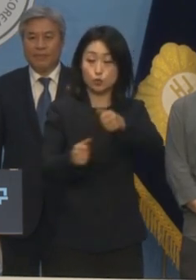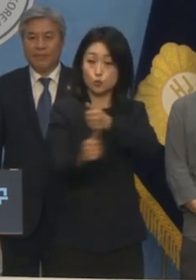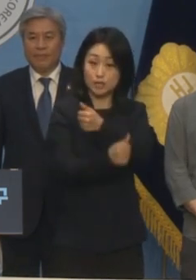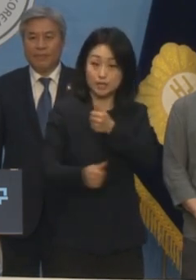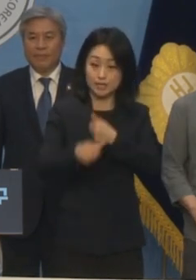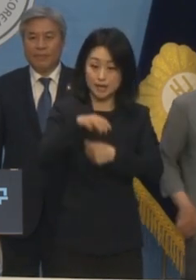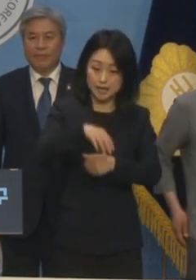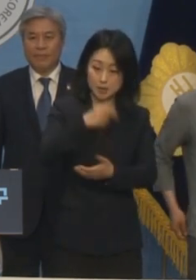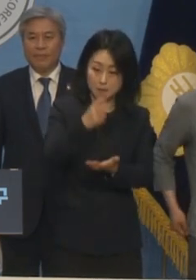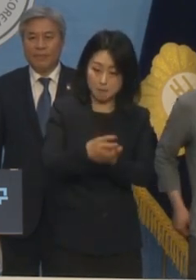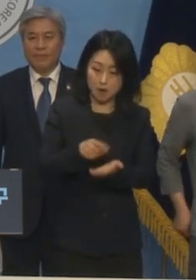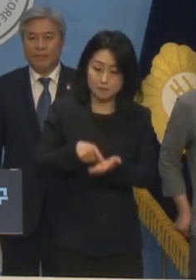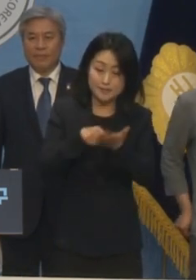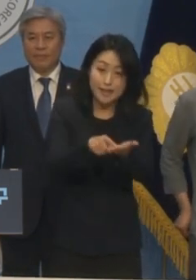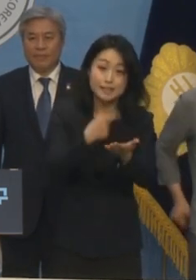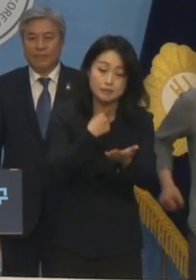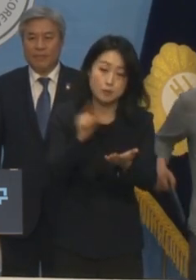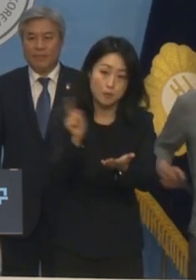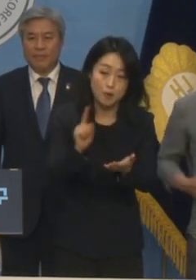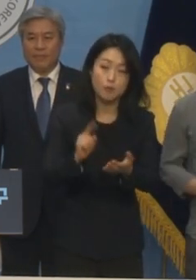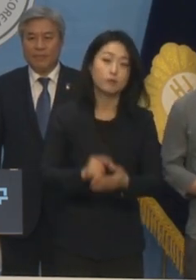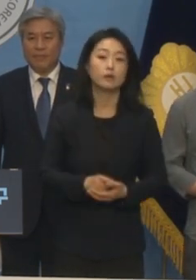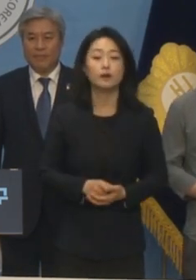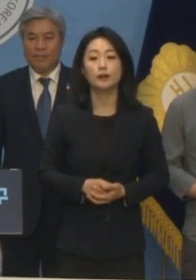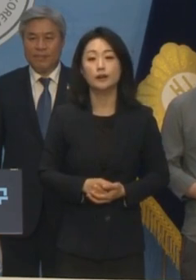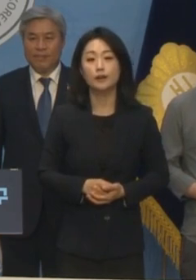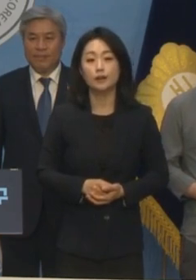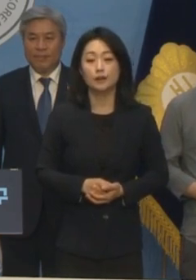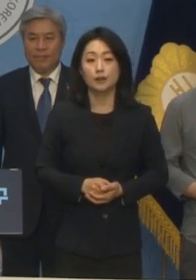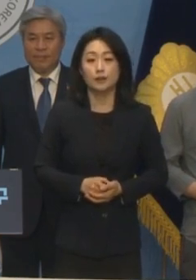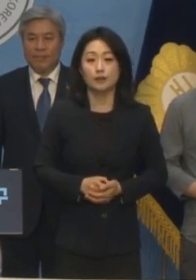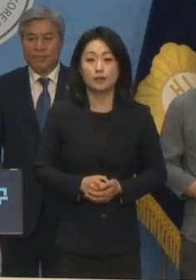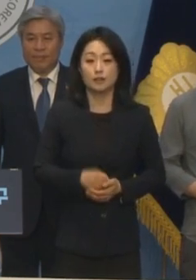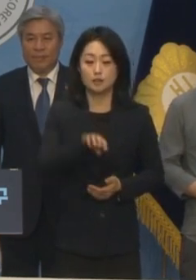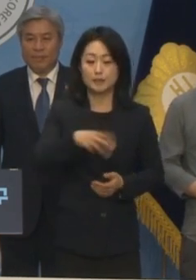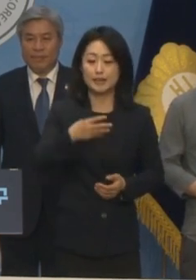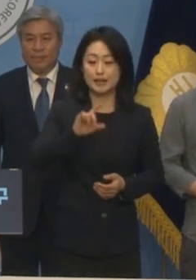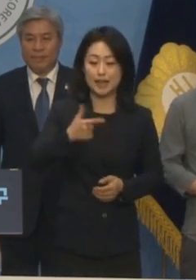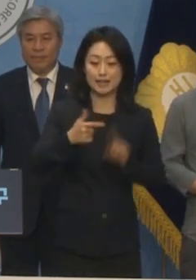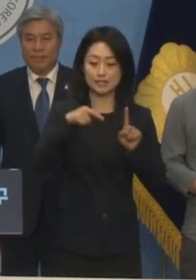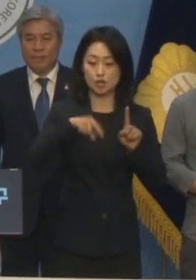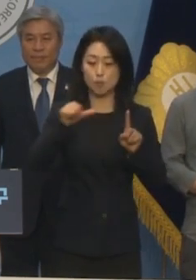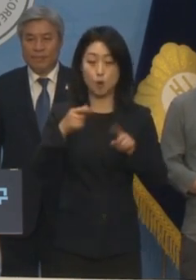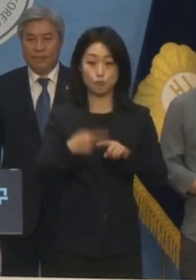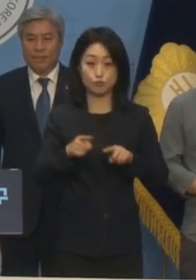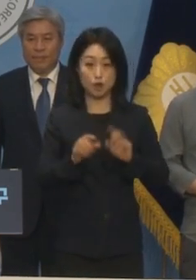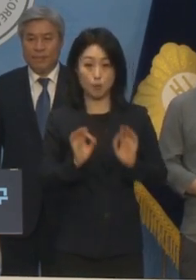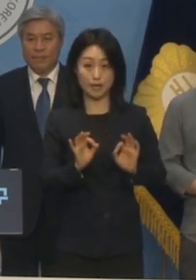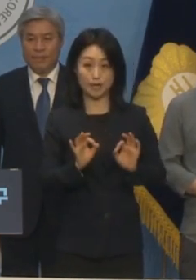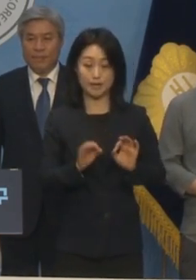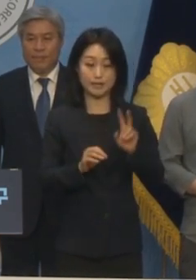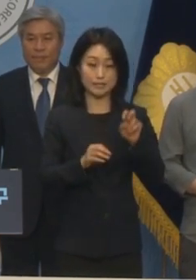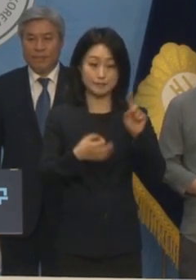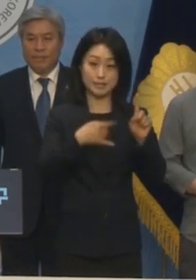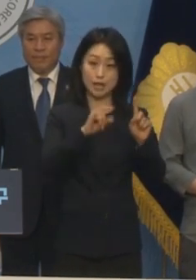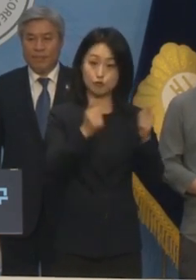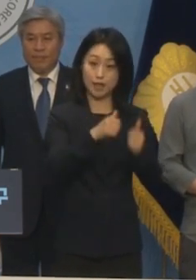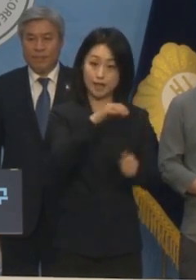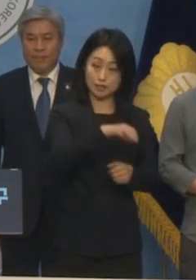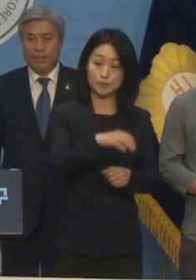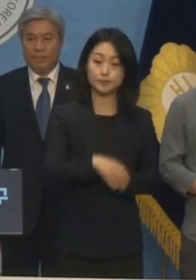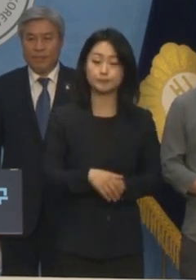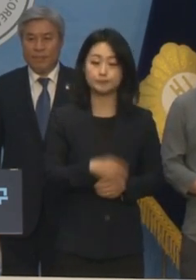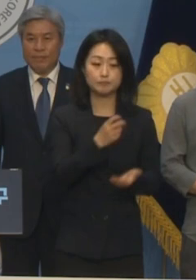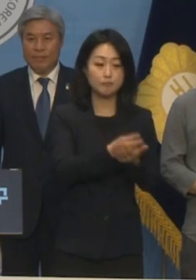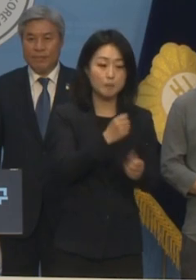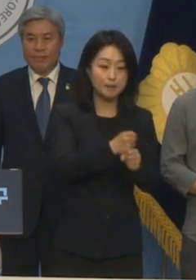대해서 간단하게 말씀을 좀 드리고자 합니다. 저희 플랜 1.5의 분석에 따르면 21대 국회에서 기후